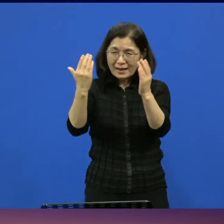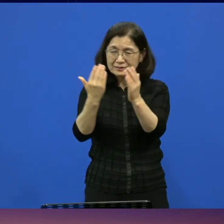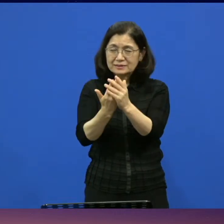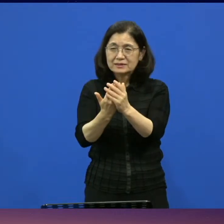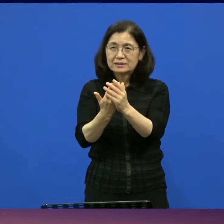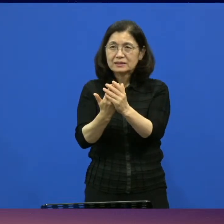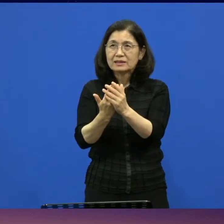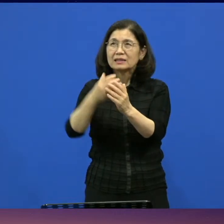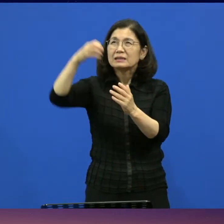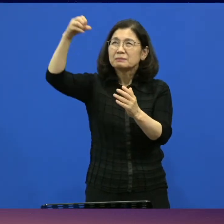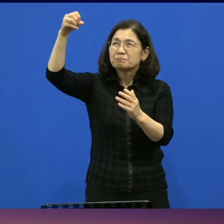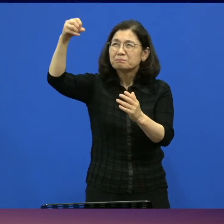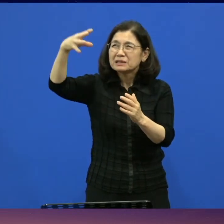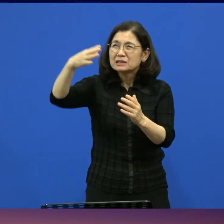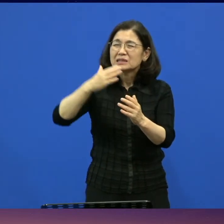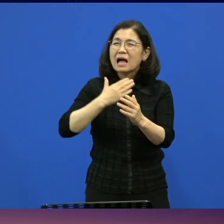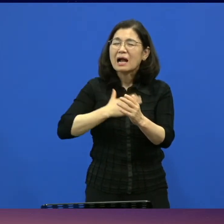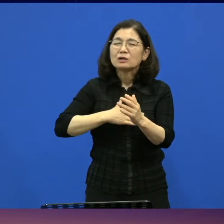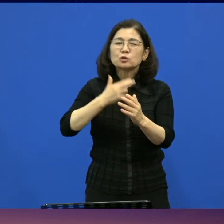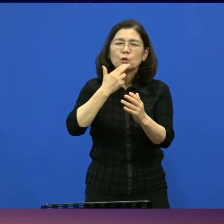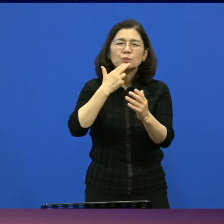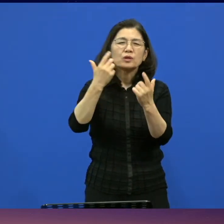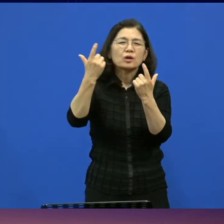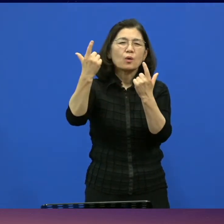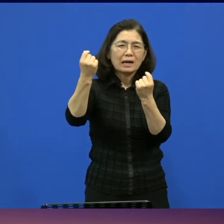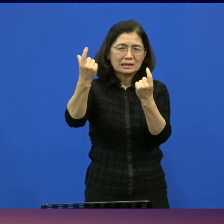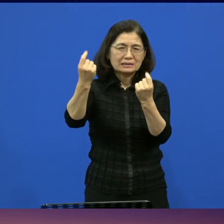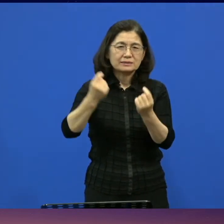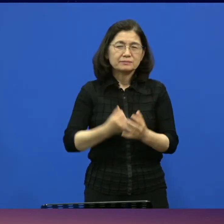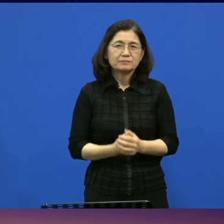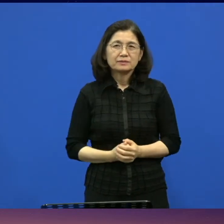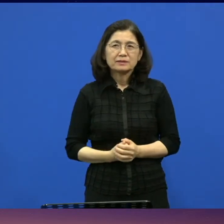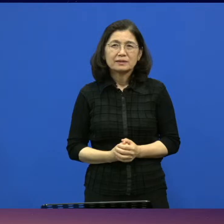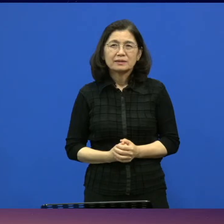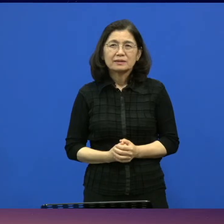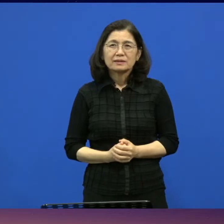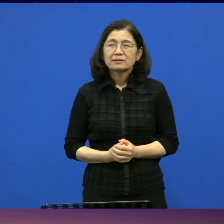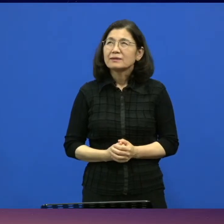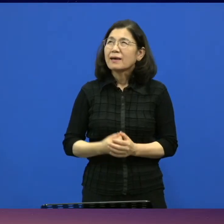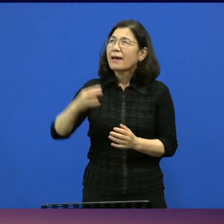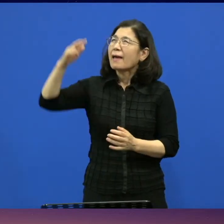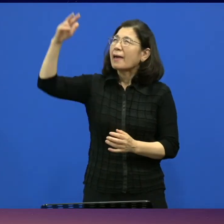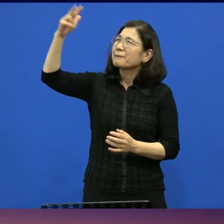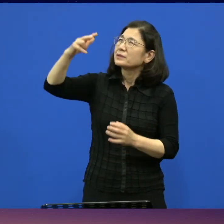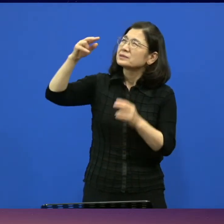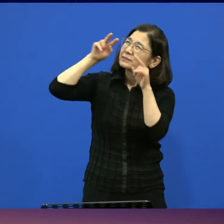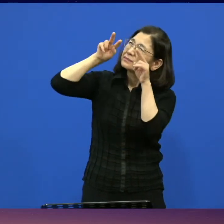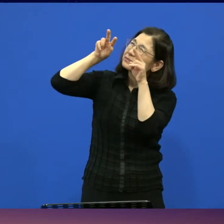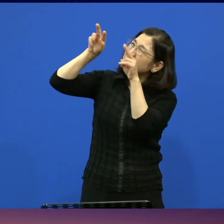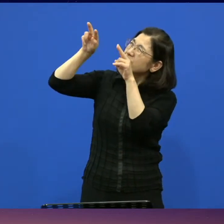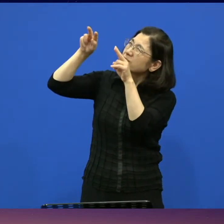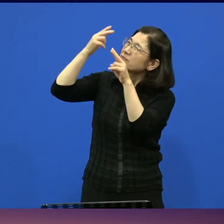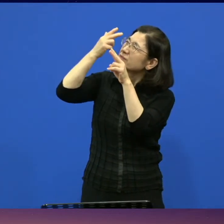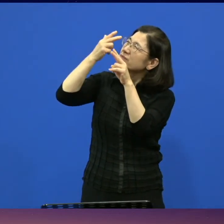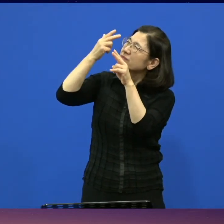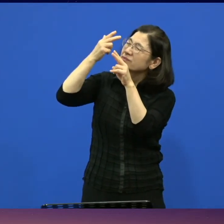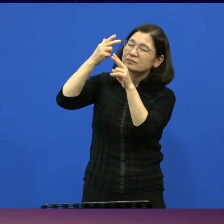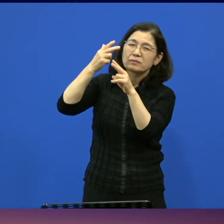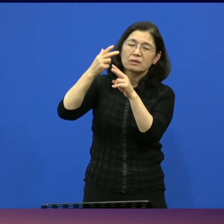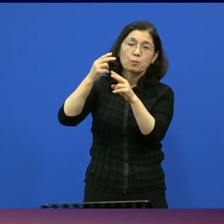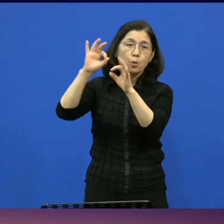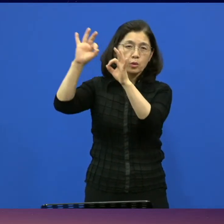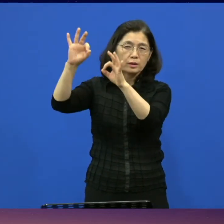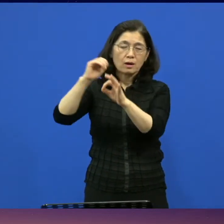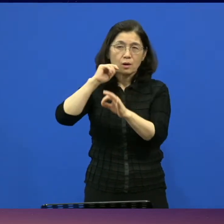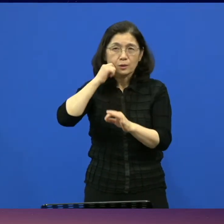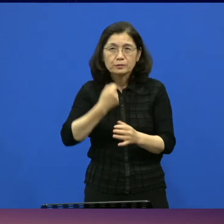그죠? 그 찬란함, 그죠? 우리가 눈이 부시죠. 정면으로 쳐다보고 있을 수가 없어요. 세상에서도 우리가 흔히 영광이라는